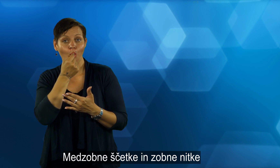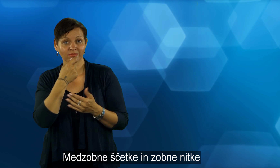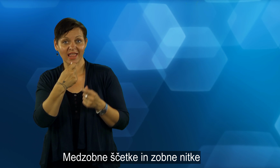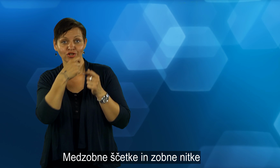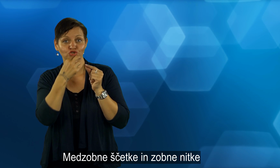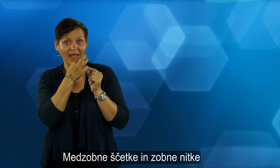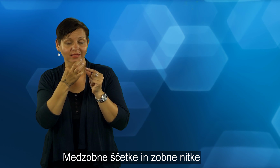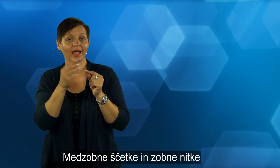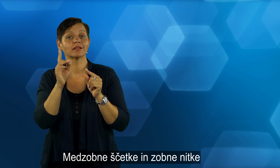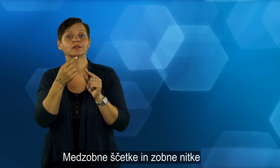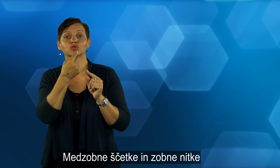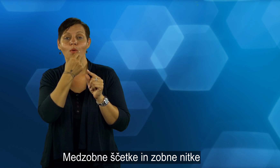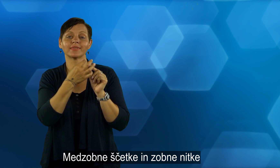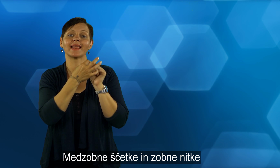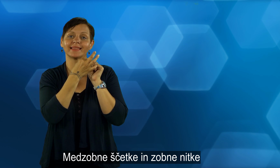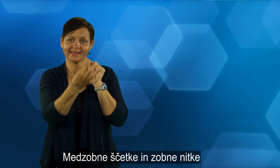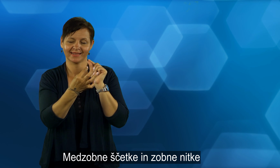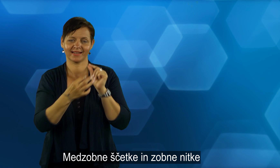Medzobne ščetke in zobne nitke.